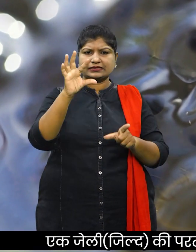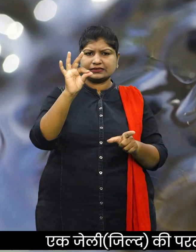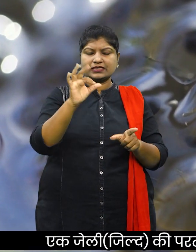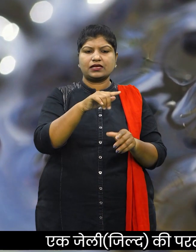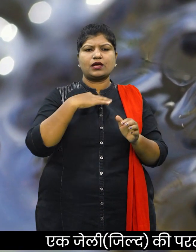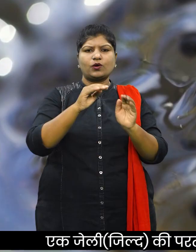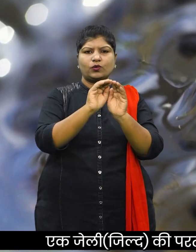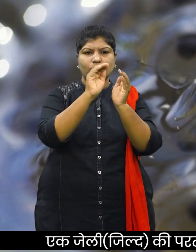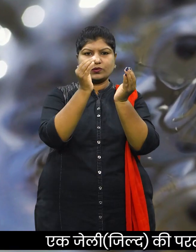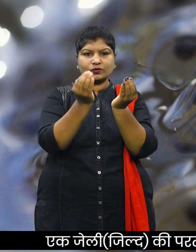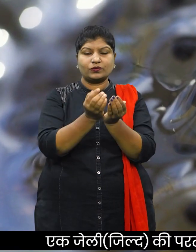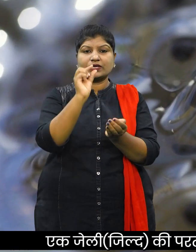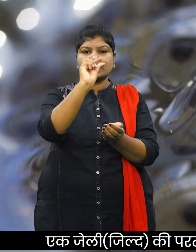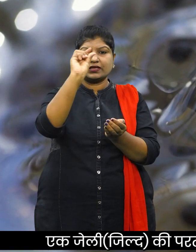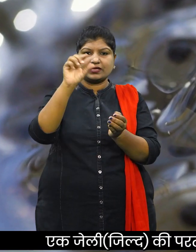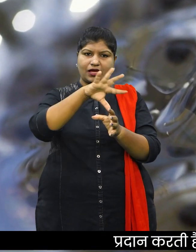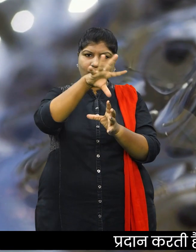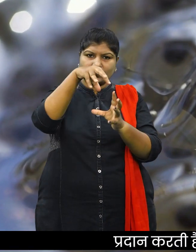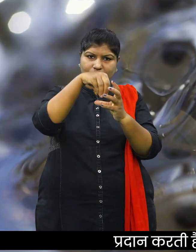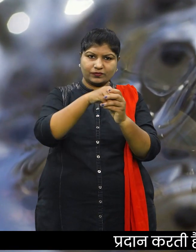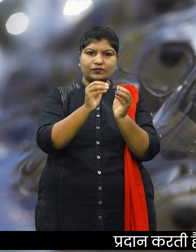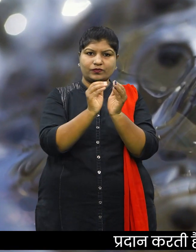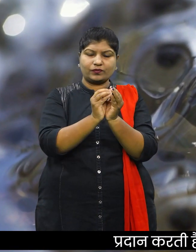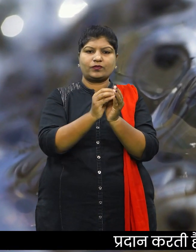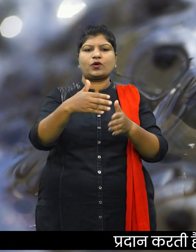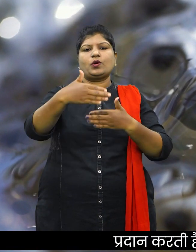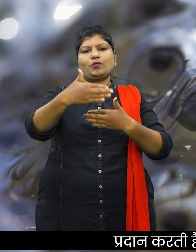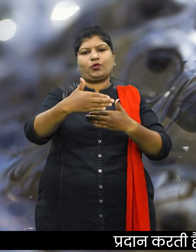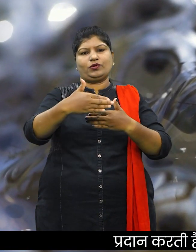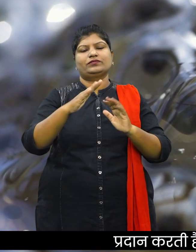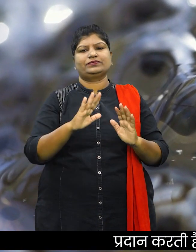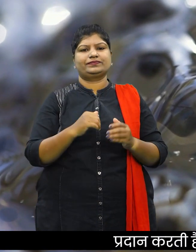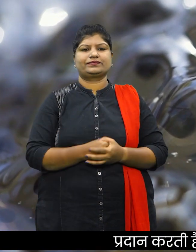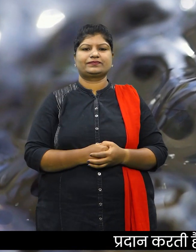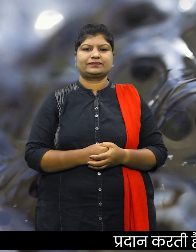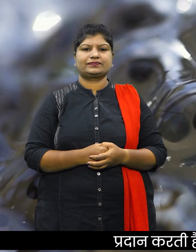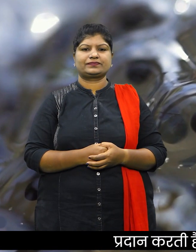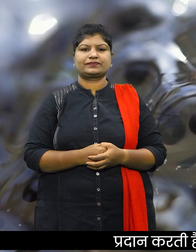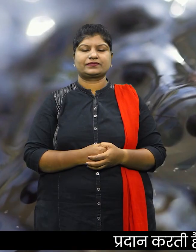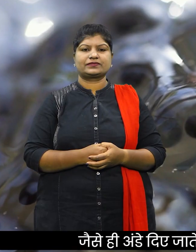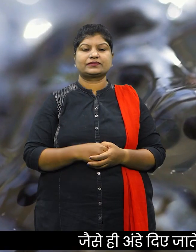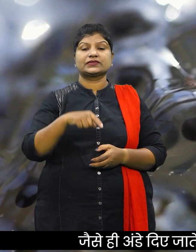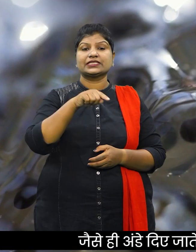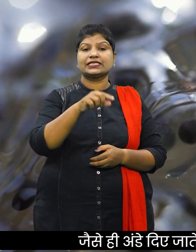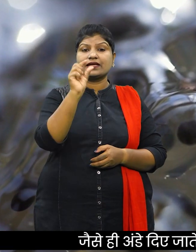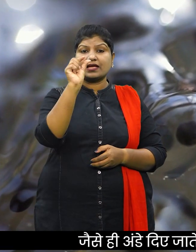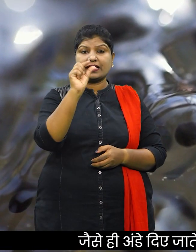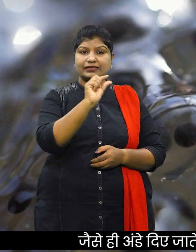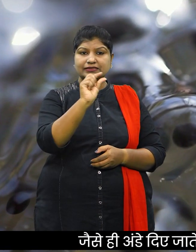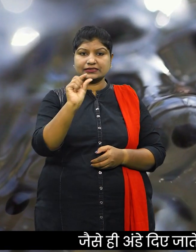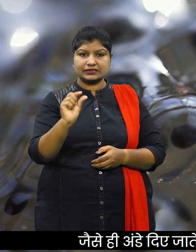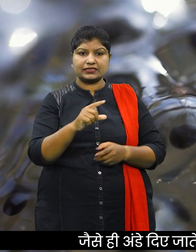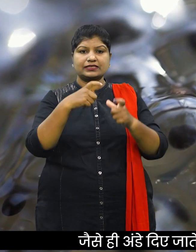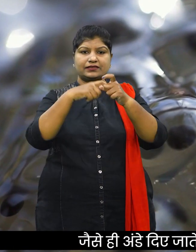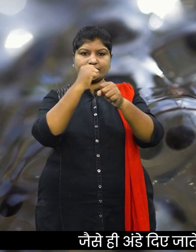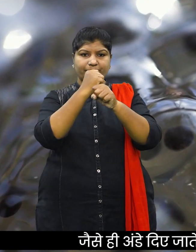जोड़े रखती है और उन्हें सुरक्षा प्रदान करती है, जिन्हें सुरक्षा कवच भी कहा जाता है। जैसे कि